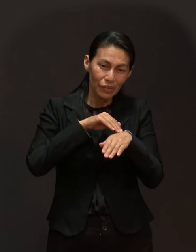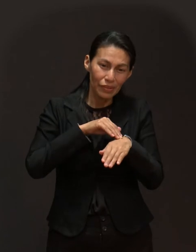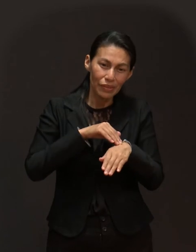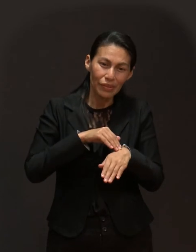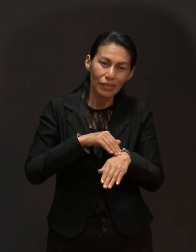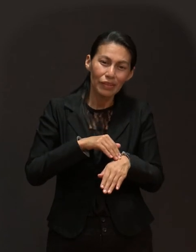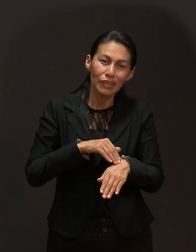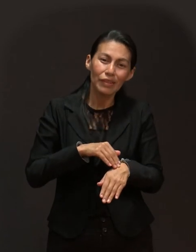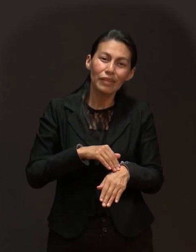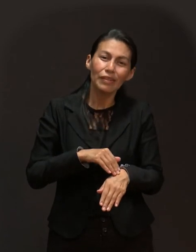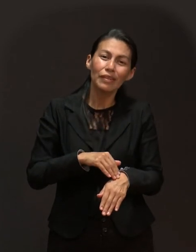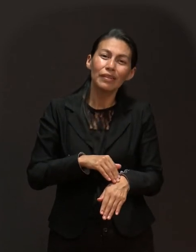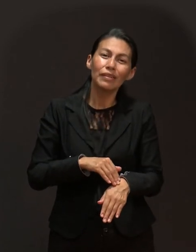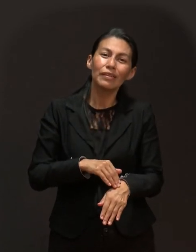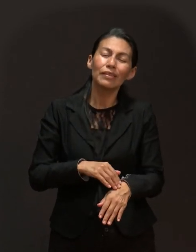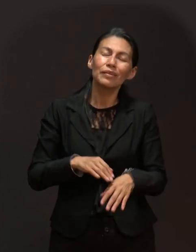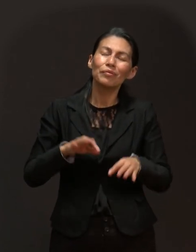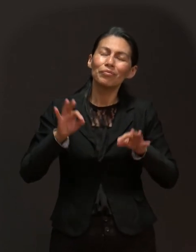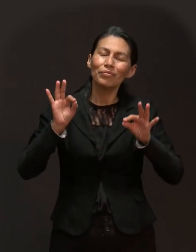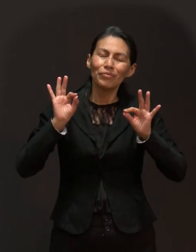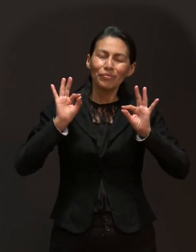la luz